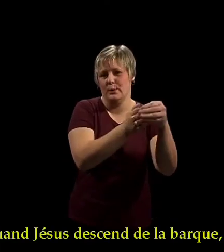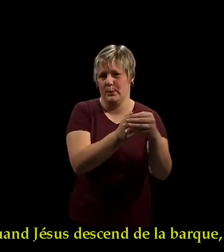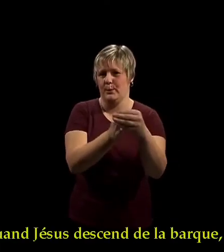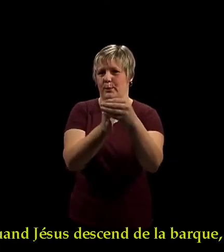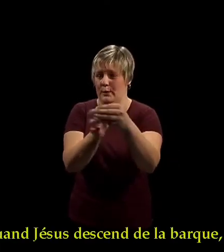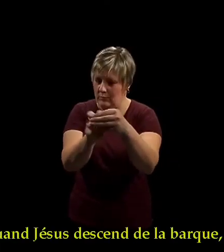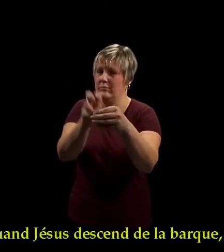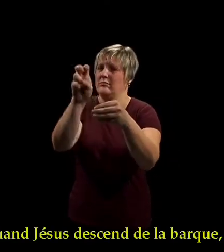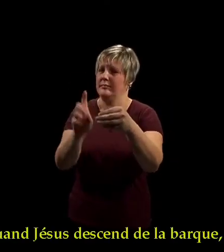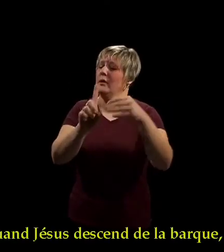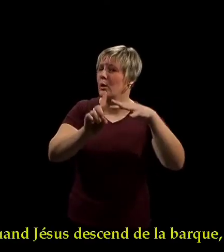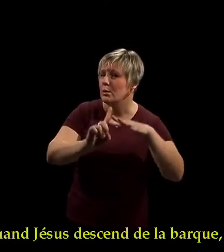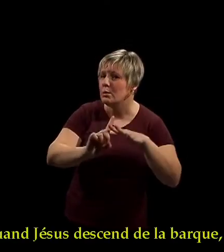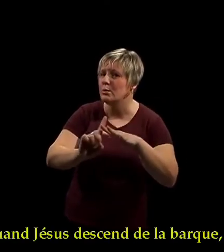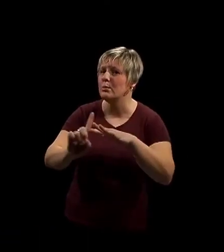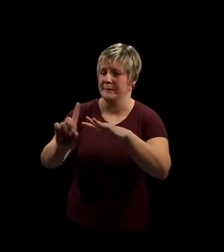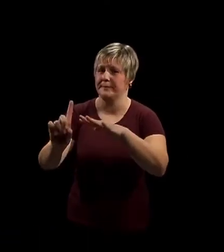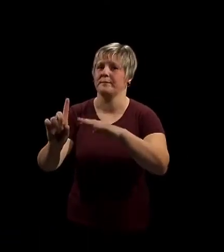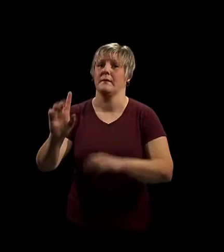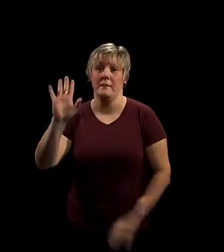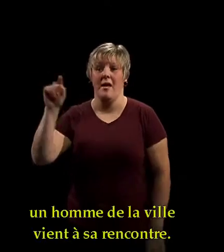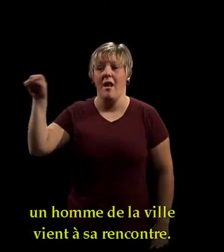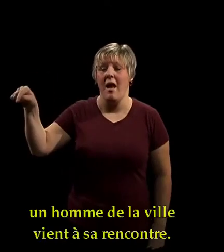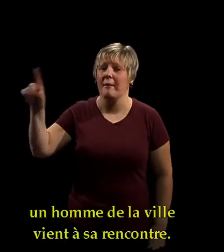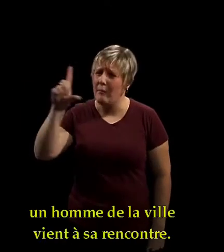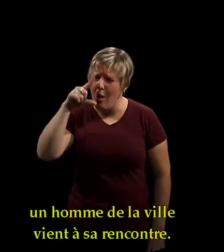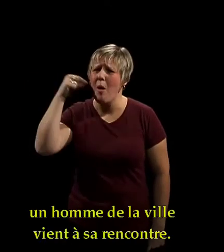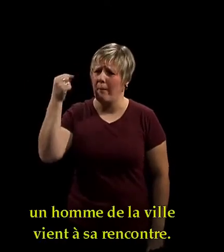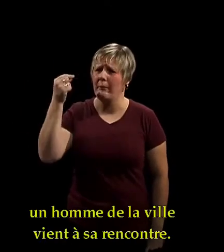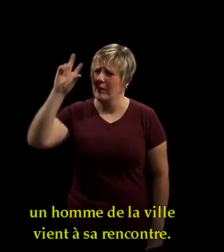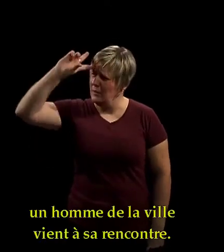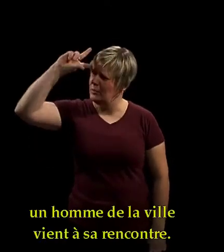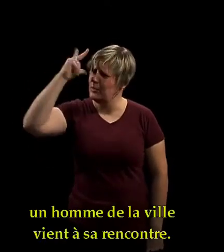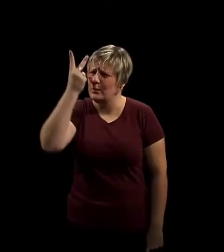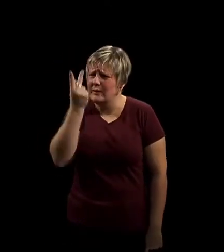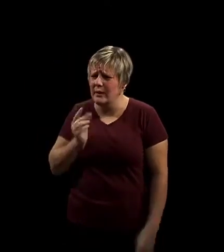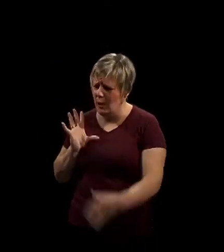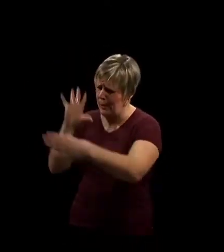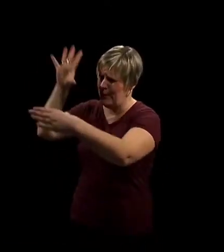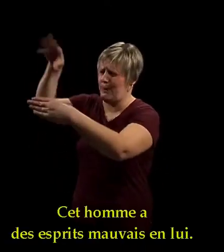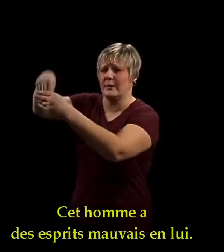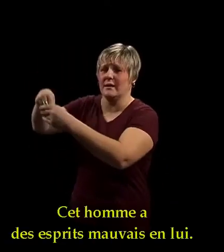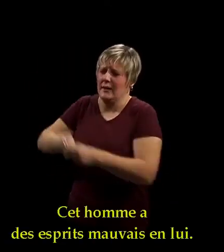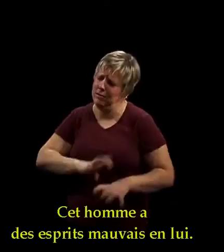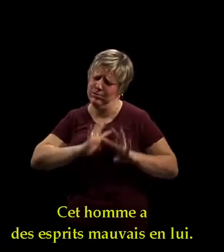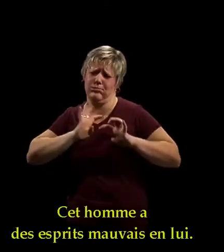Quand Jésus descend de la barque, un homme de la ville vient à sa rencontre. Cet homme a des esprits mauvais en